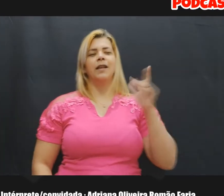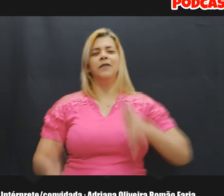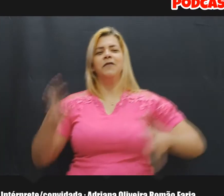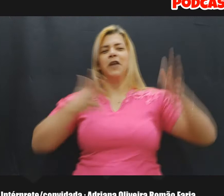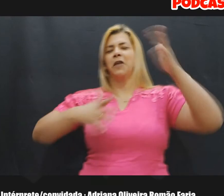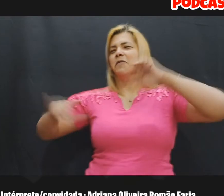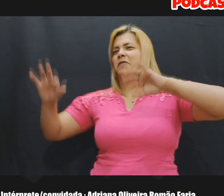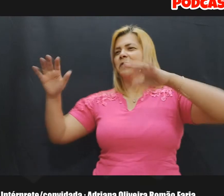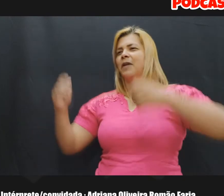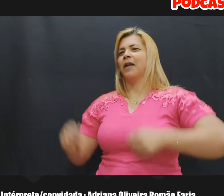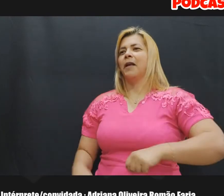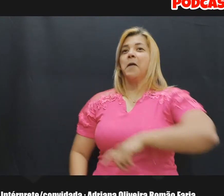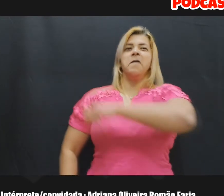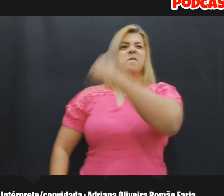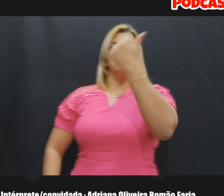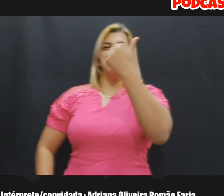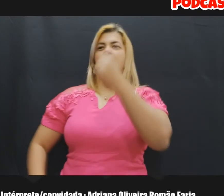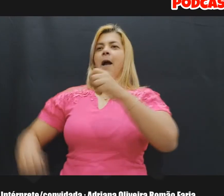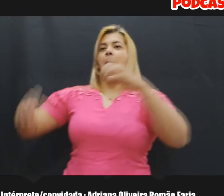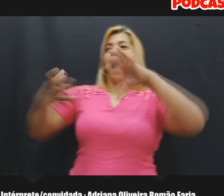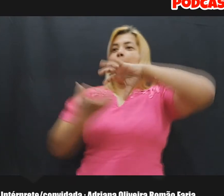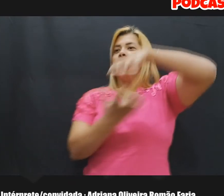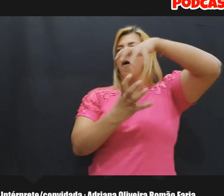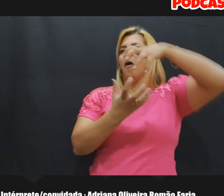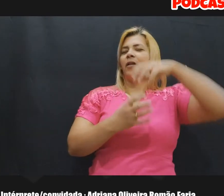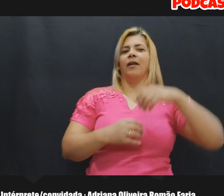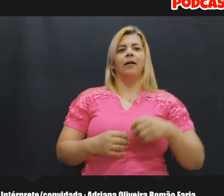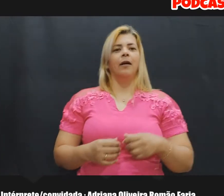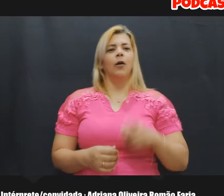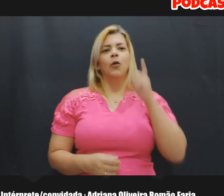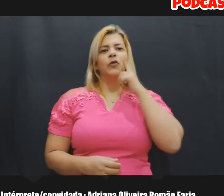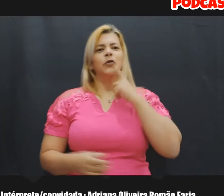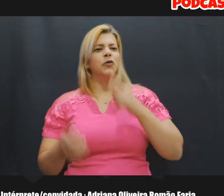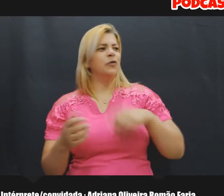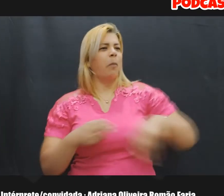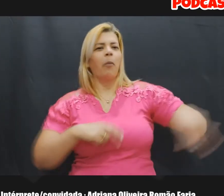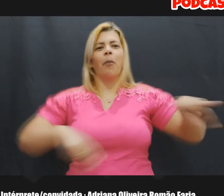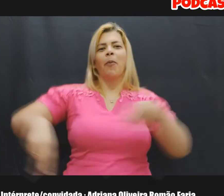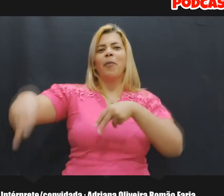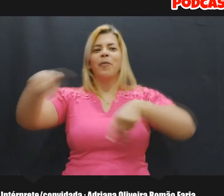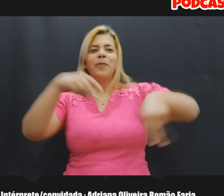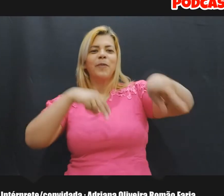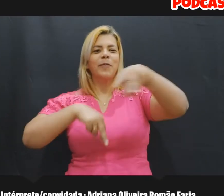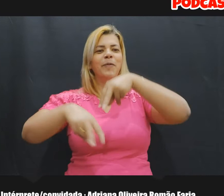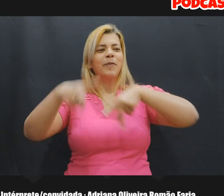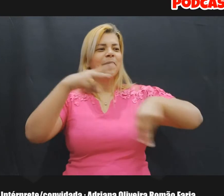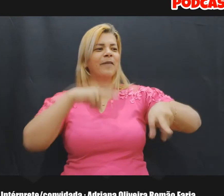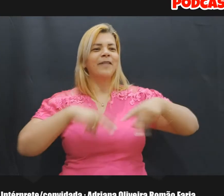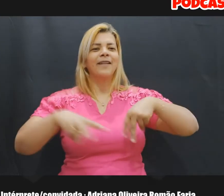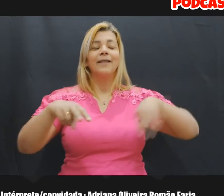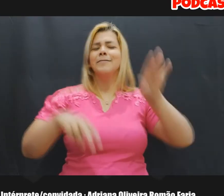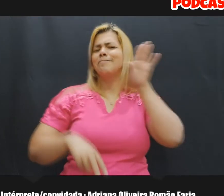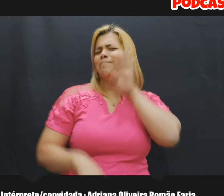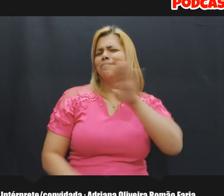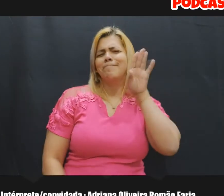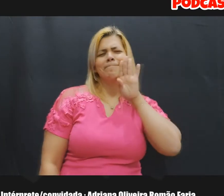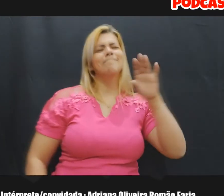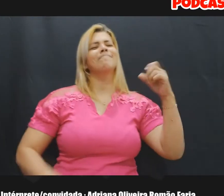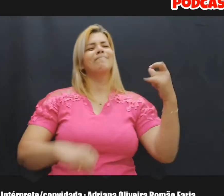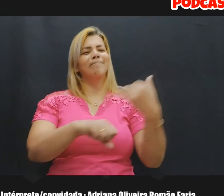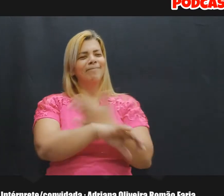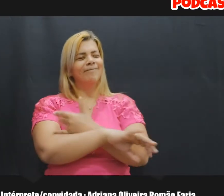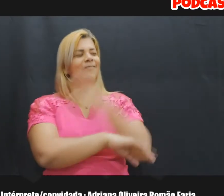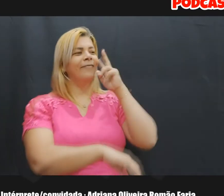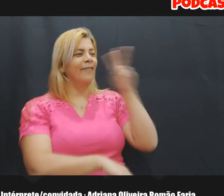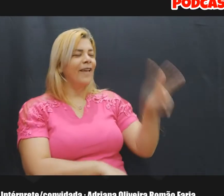muito lindo você ver aquele monte de surdo jogando bola, todo mundo gesticulando ali. É emocionante de